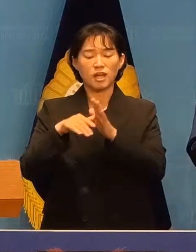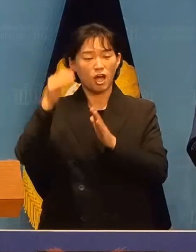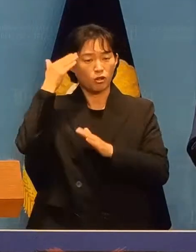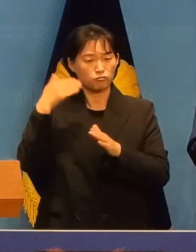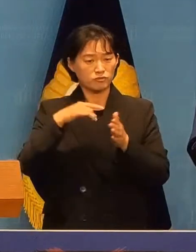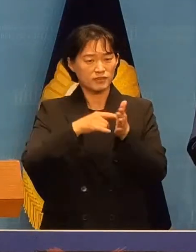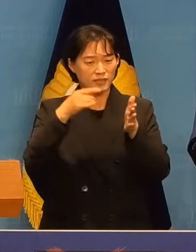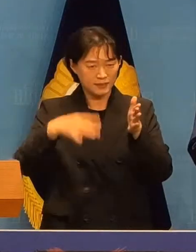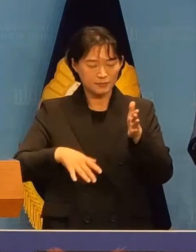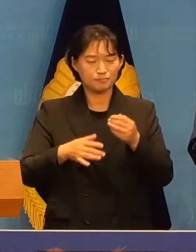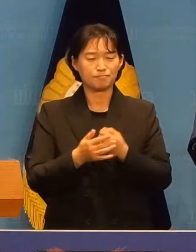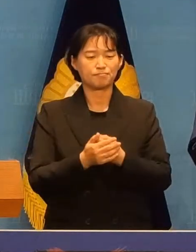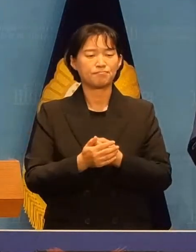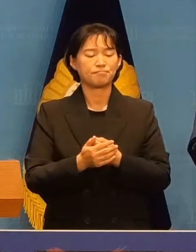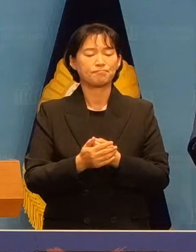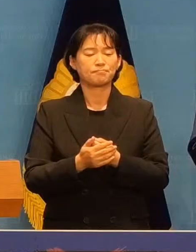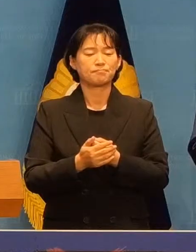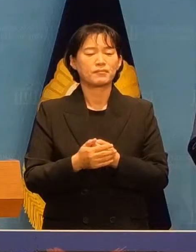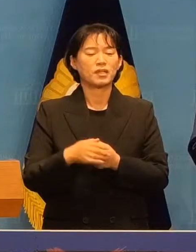국민혈세인 공적 자금